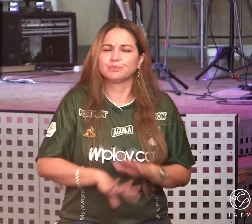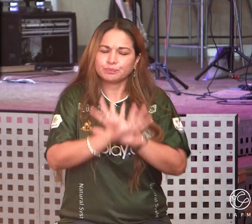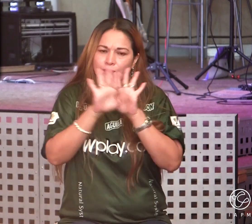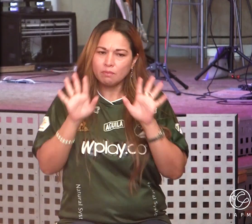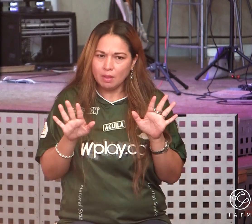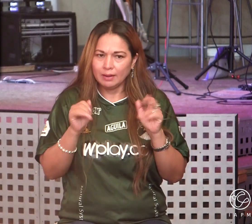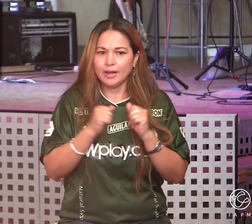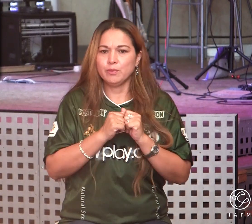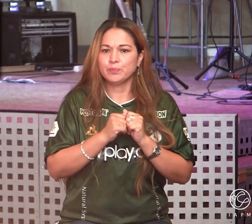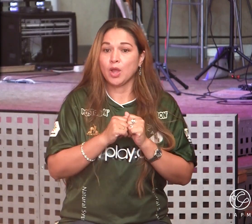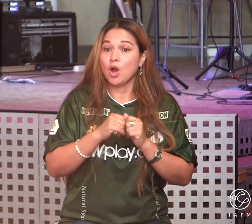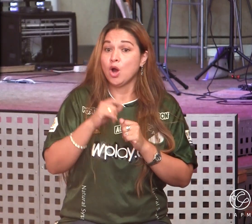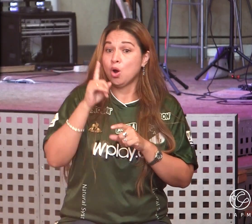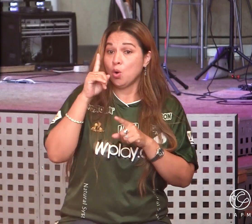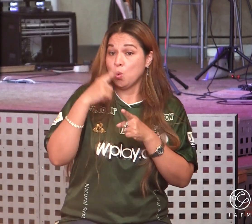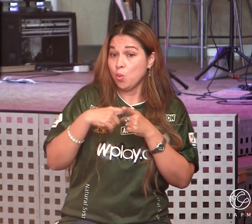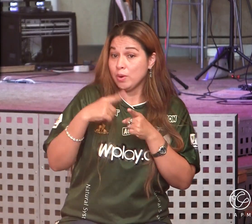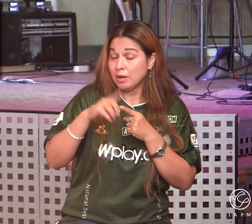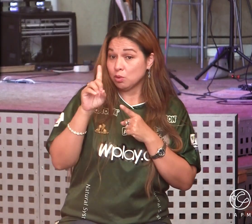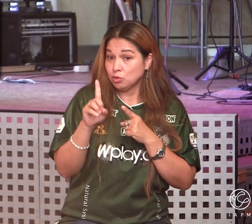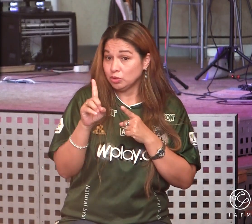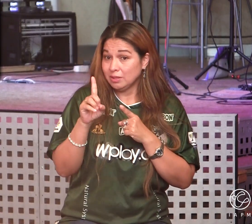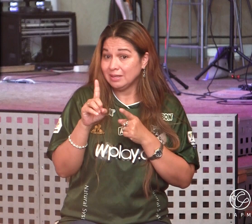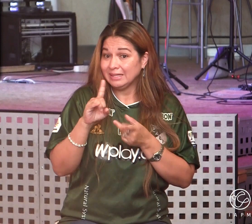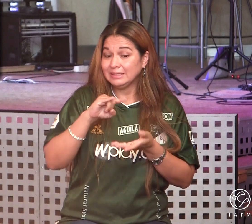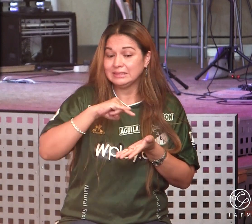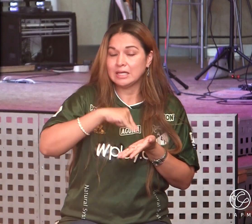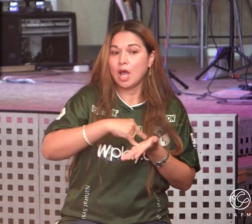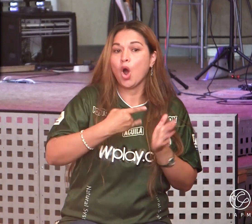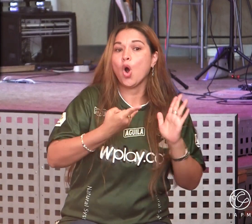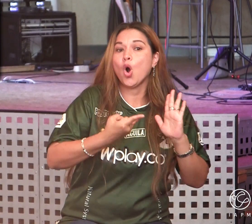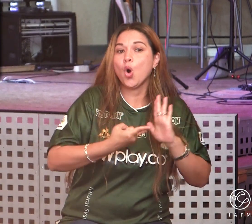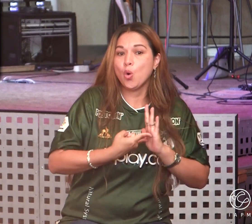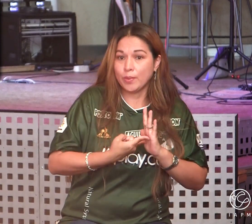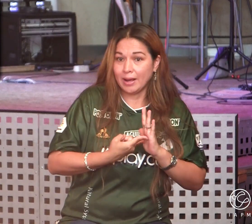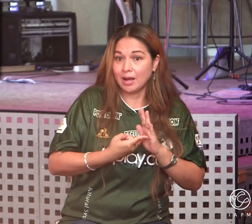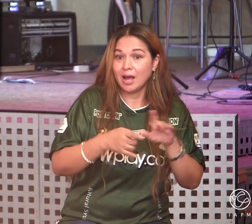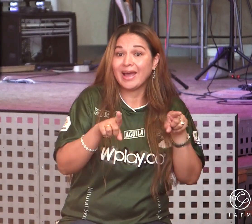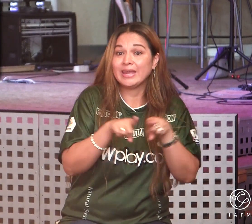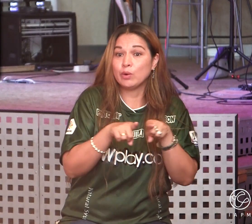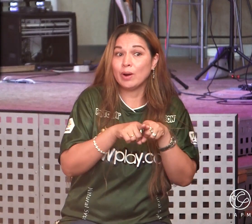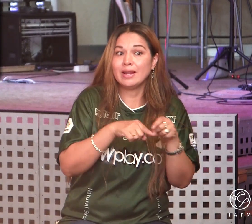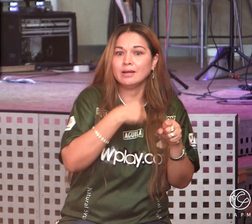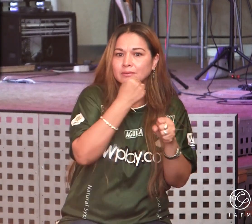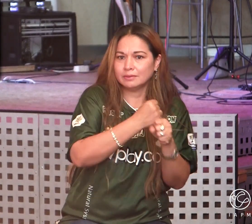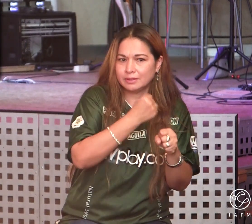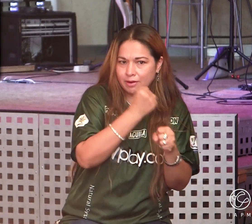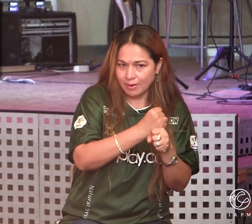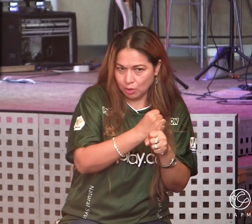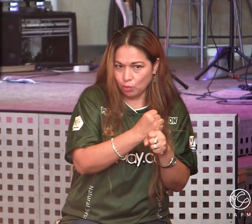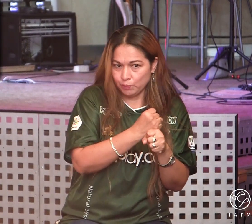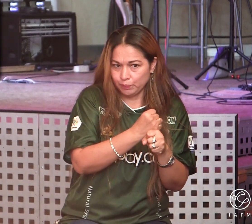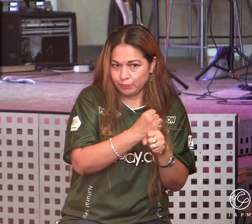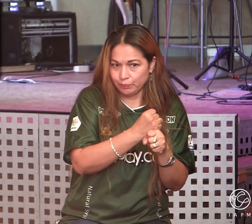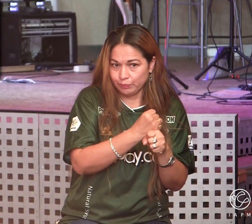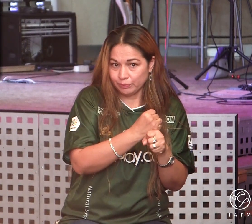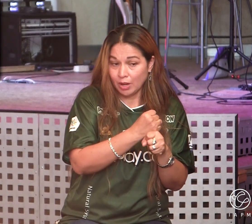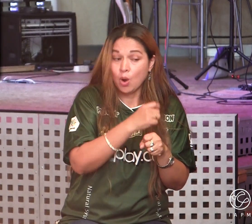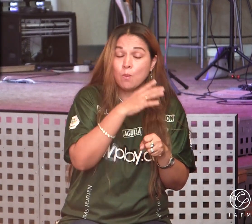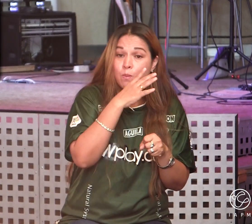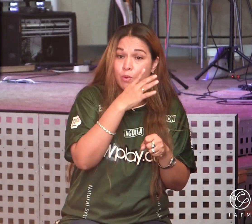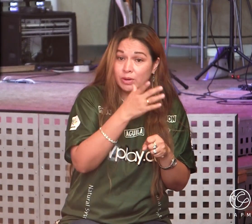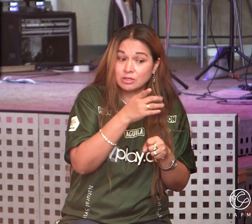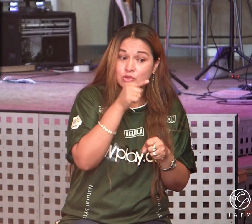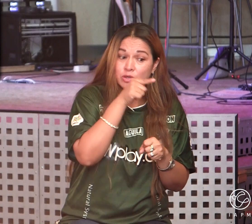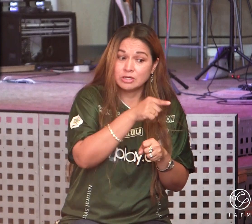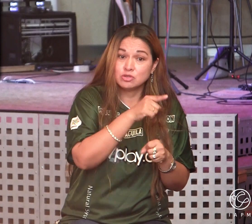la diferencia de la tierra del descanso a la tierra del esfuerzo. En la tierra del esfuerzo, entonces se habla de las obras de la